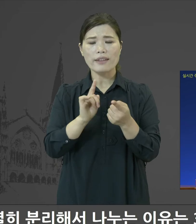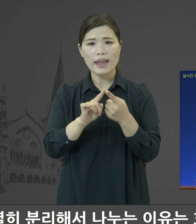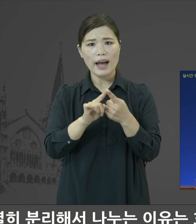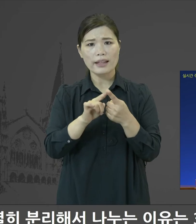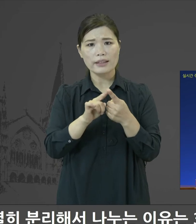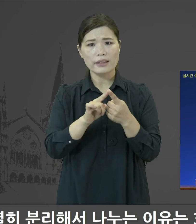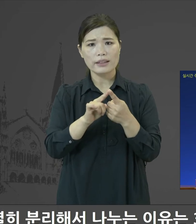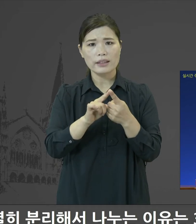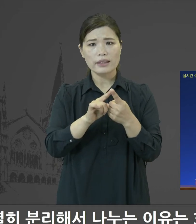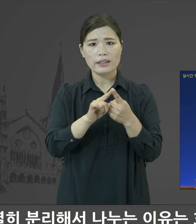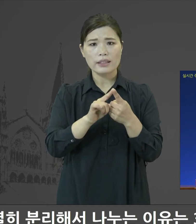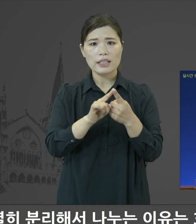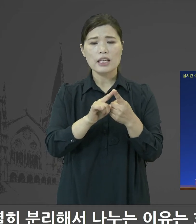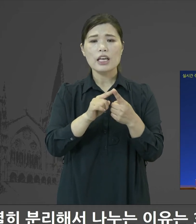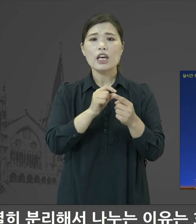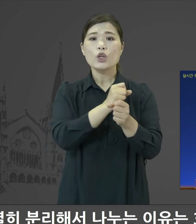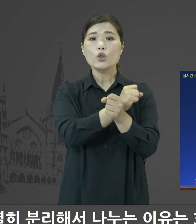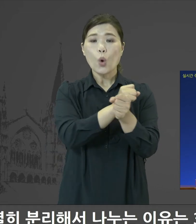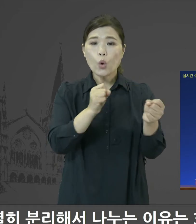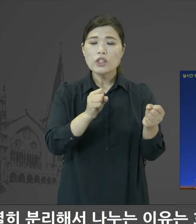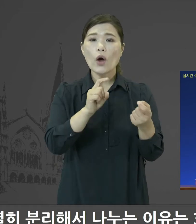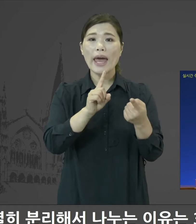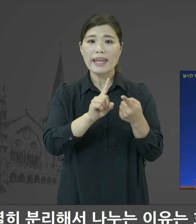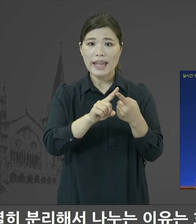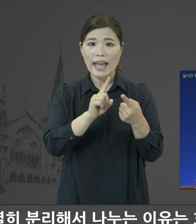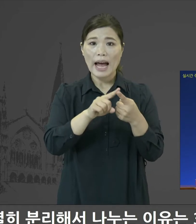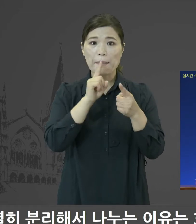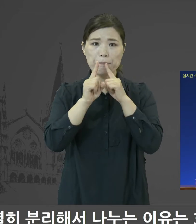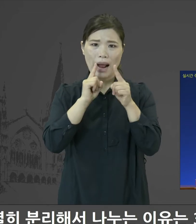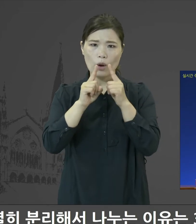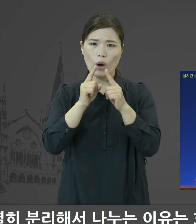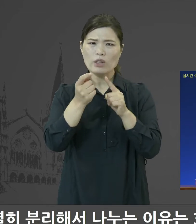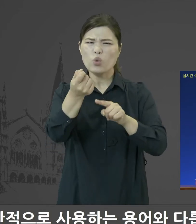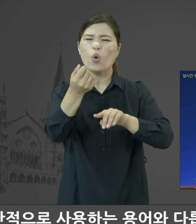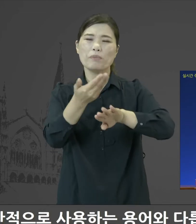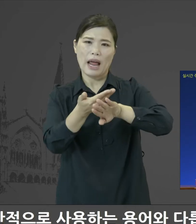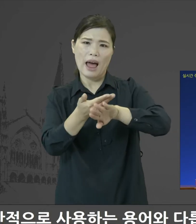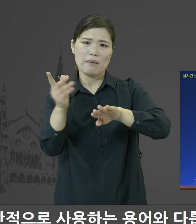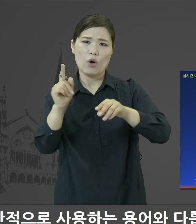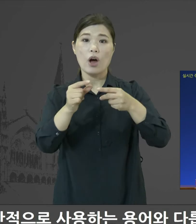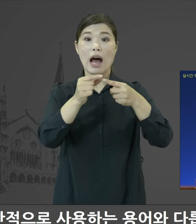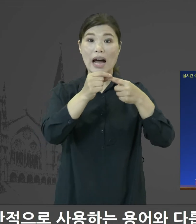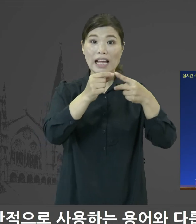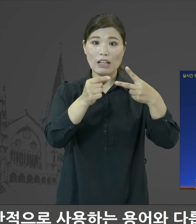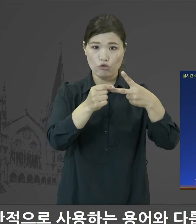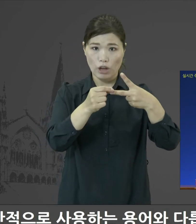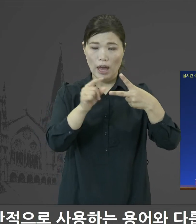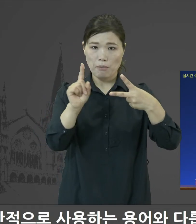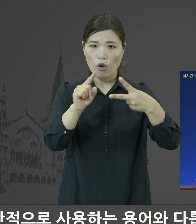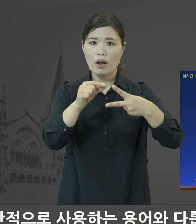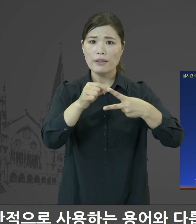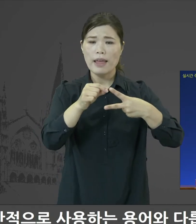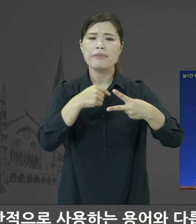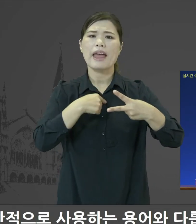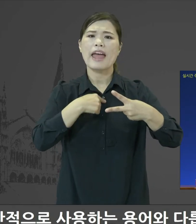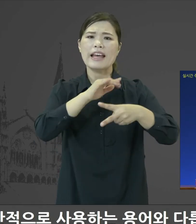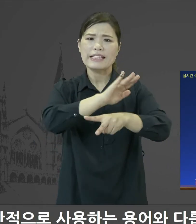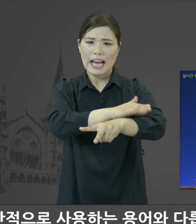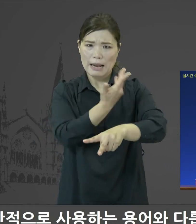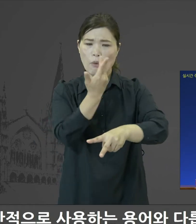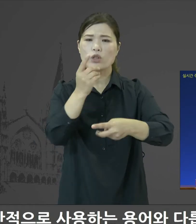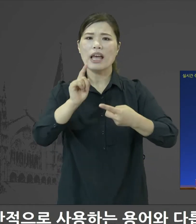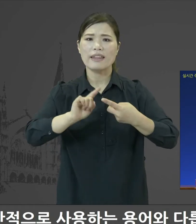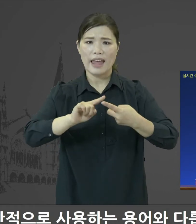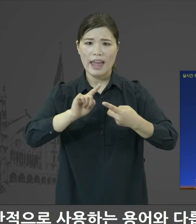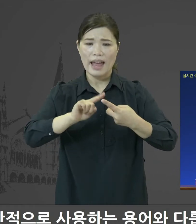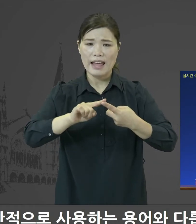다른 용어입니다. 용서의 두 가지 측면이 있다고 말씀드렸죠. 하나는 내가 잘못으로 생긴 책임, 이